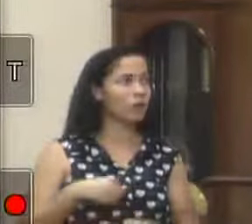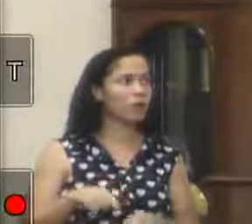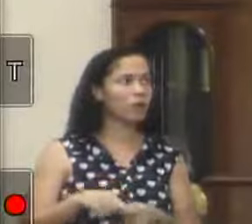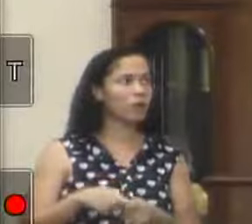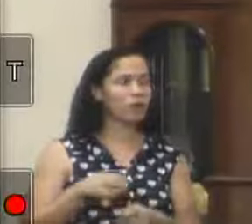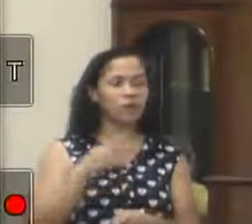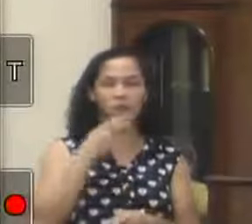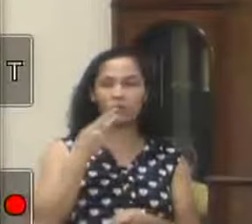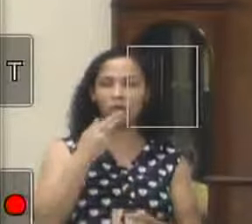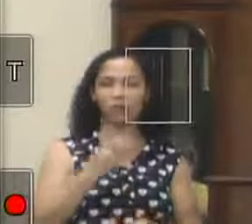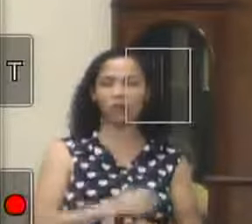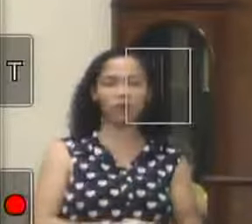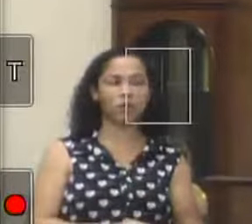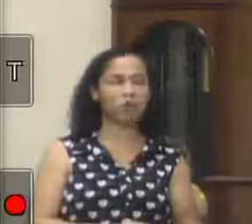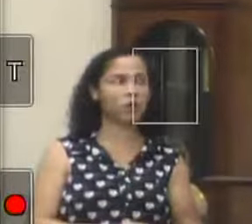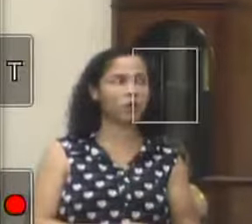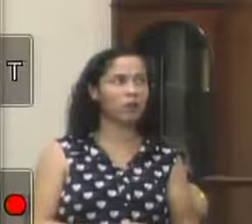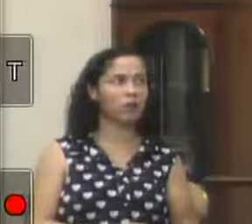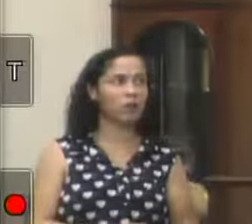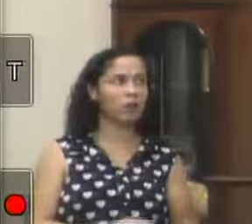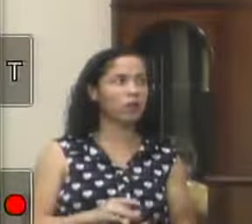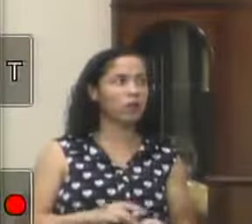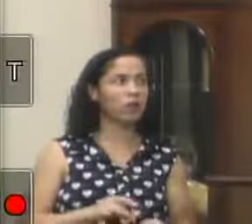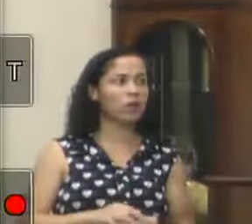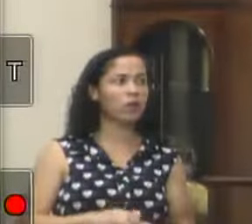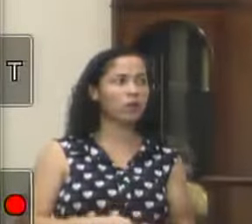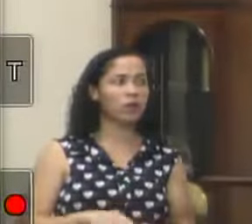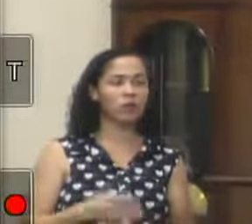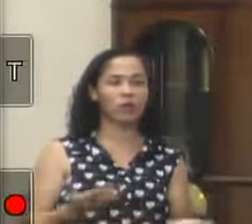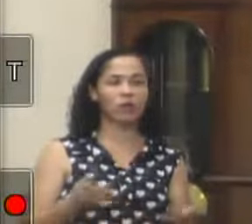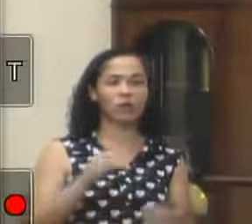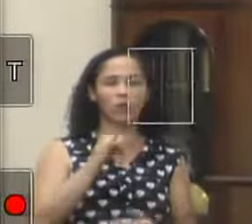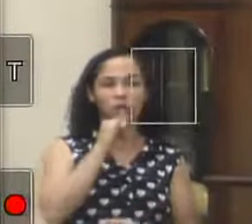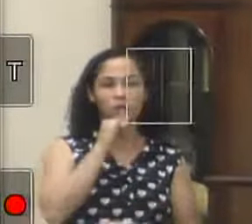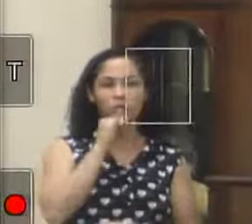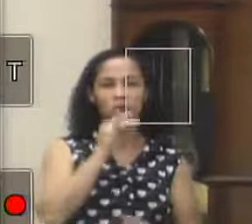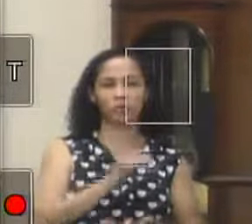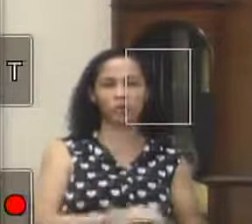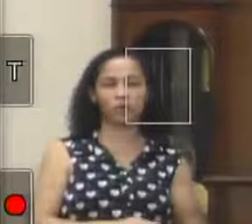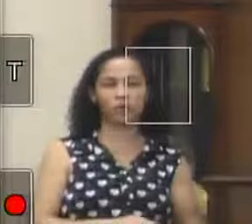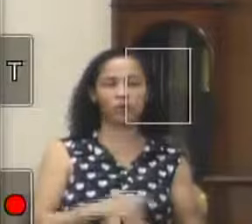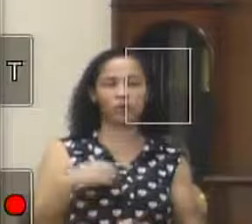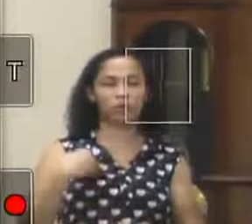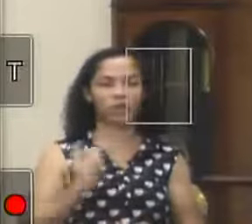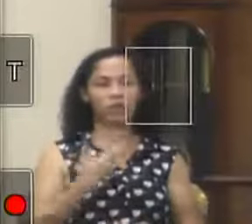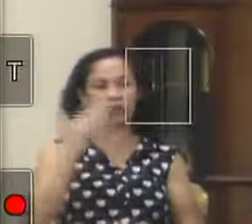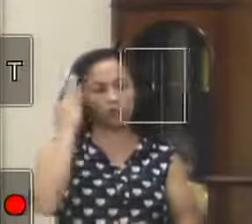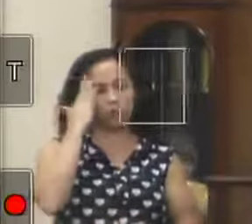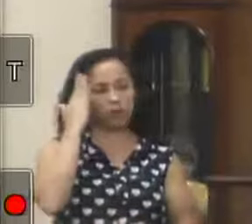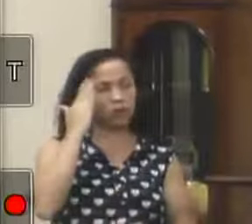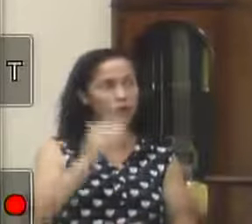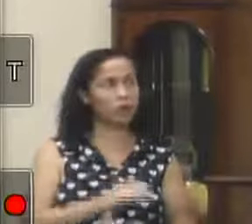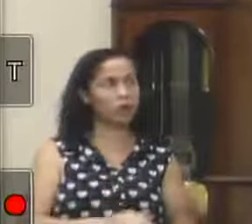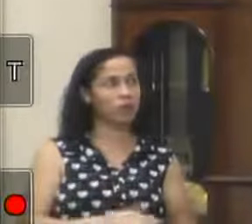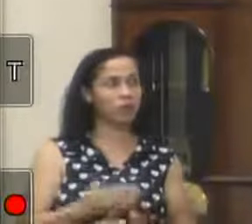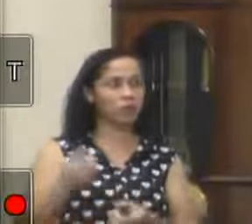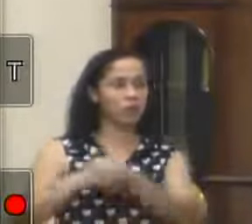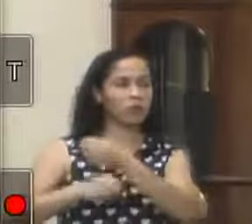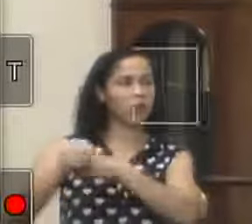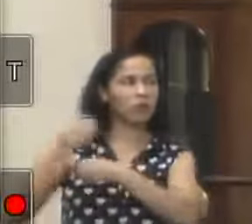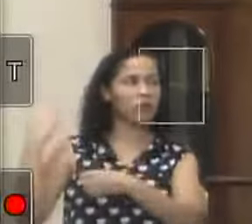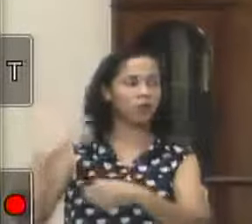bem claro que, na verdade, é um dia triste, mas nós sabemos que desde 2016,